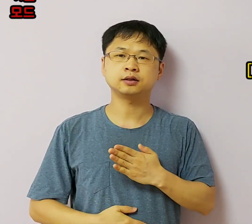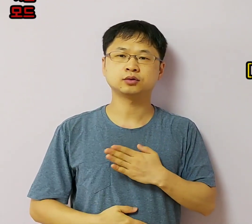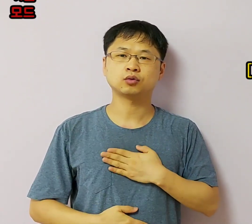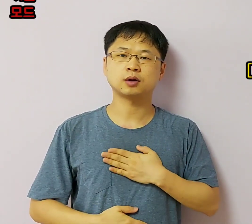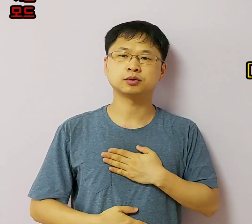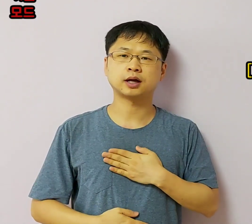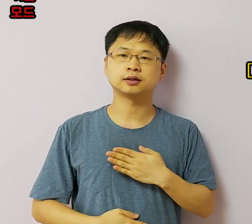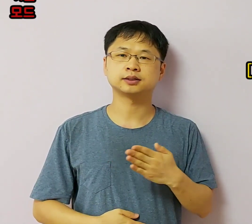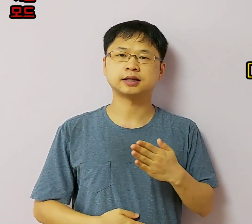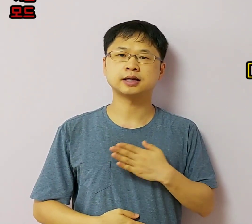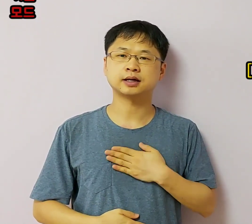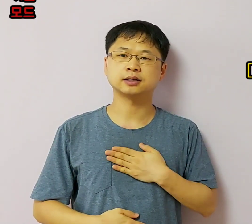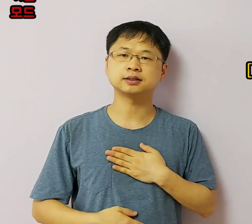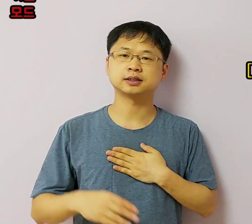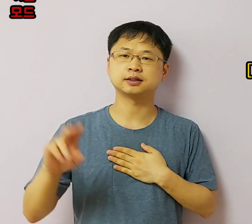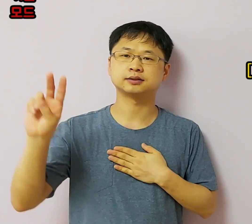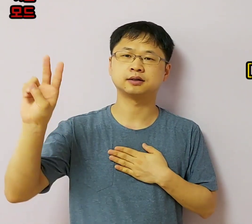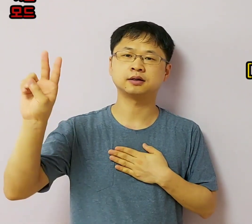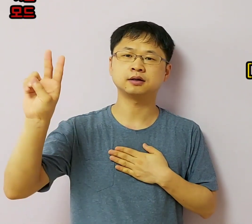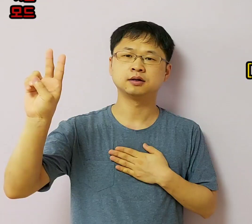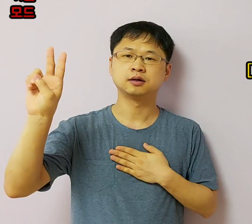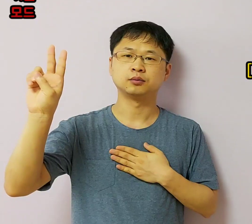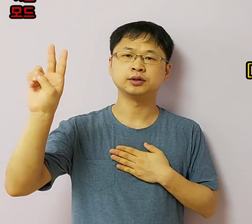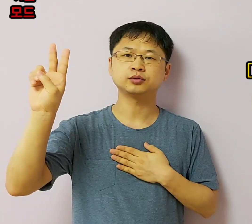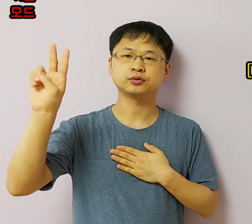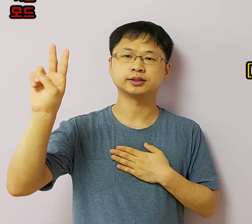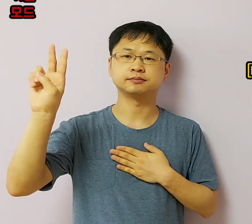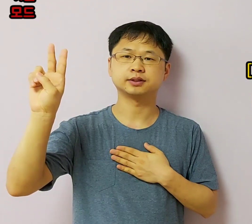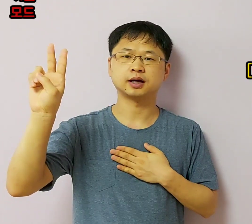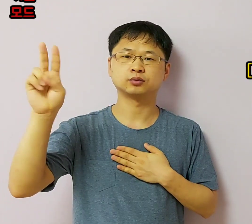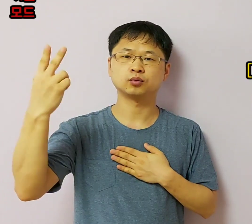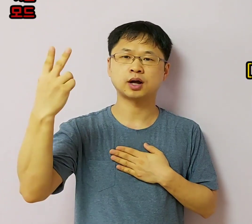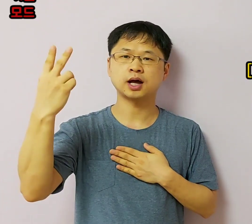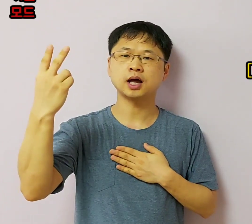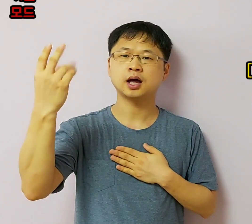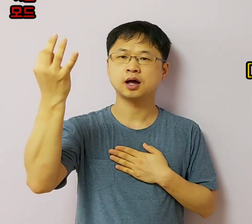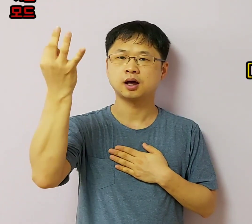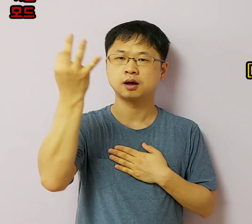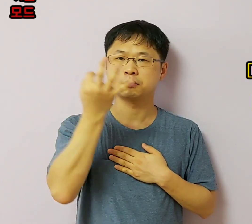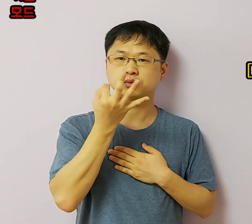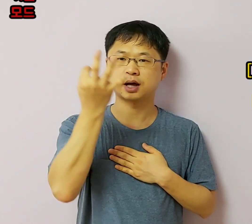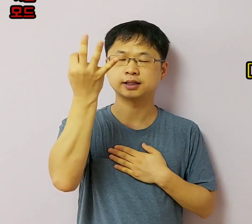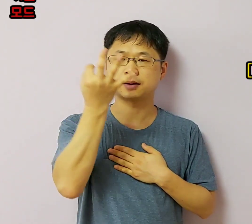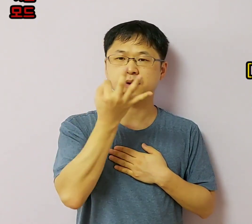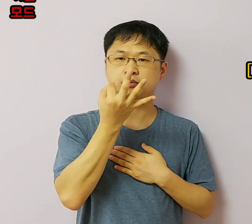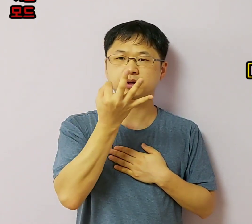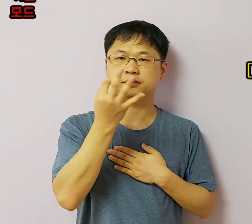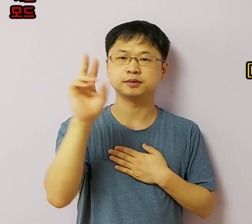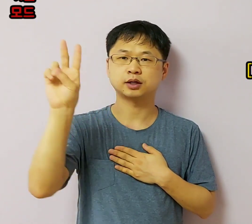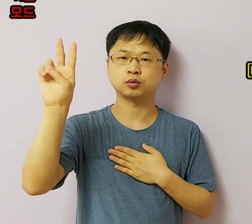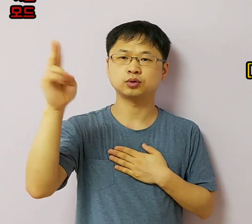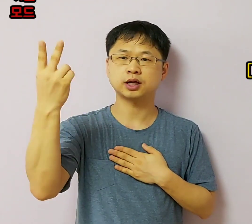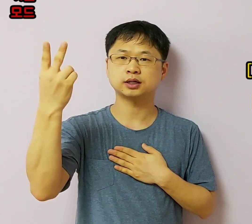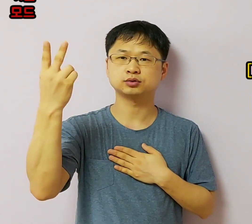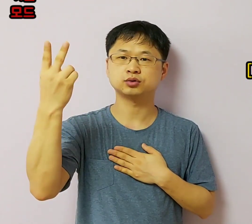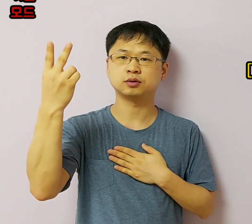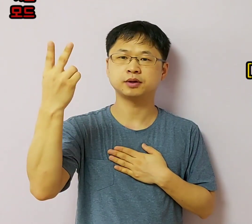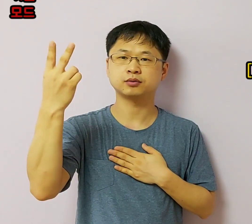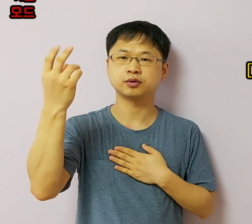나를 돌아보다. 여기서 나를 가리킨 상태에서 왼손으로 했습니다. 돌아보다. 다 배운 표현입니다. 돌다라는 수어